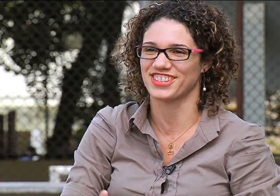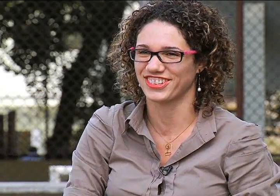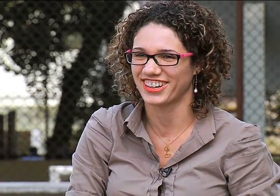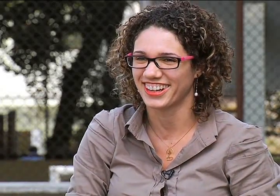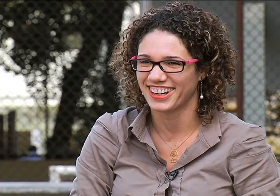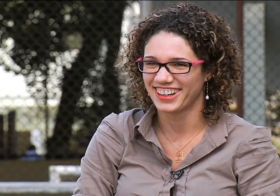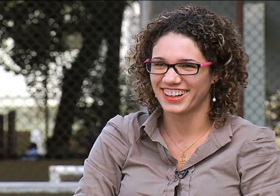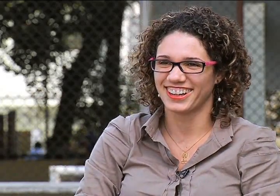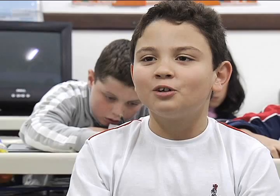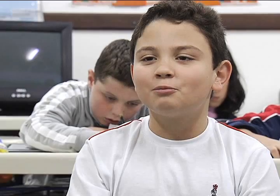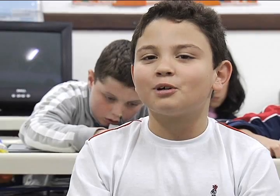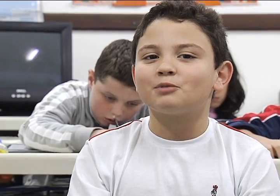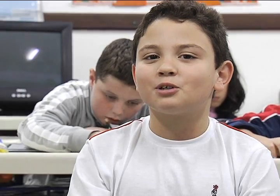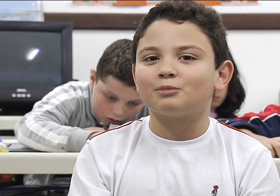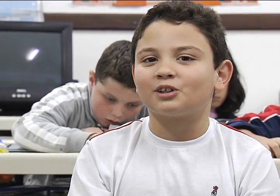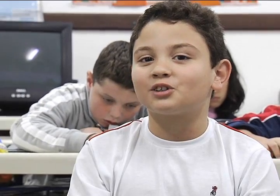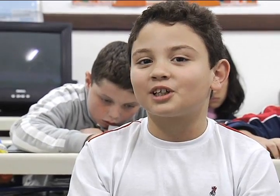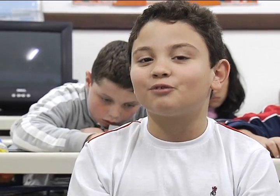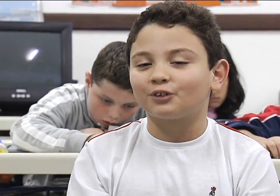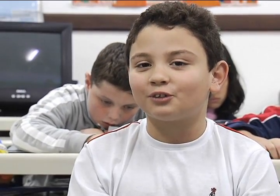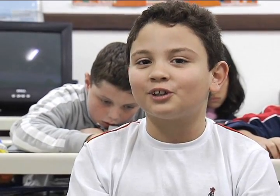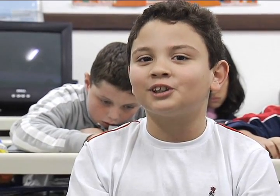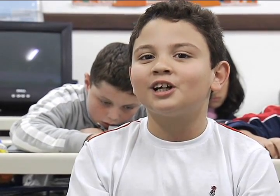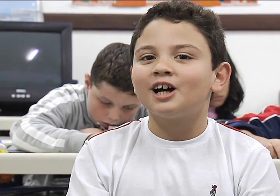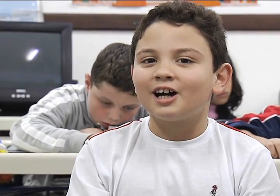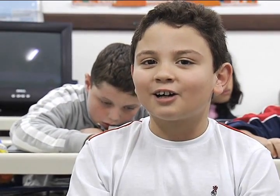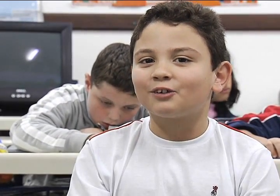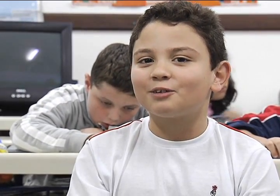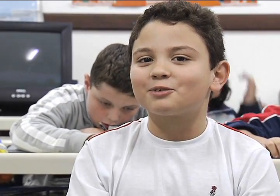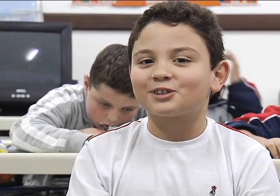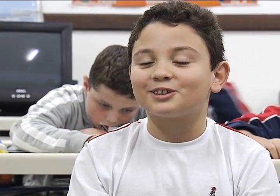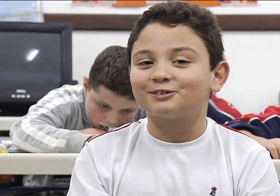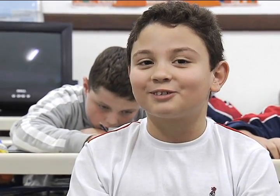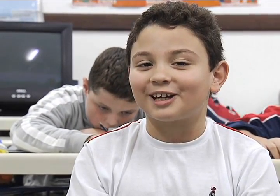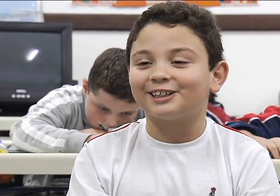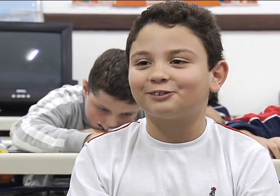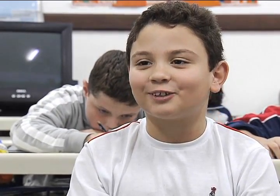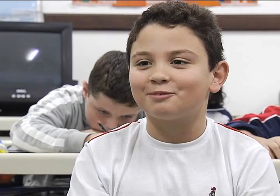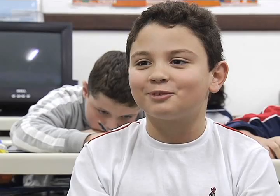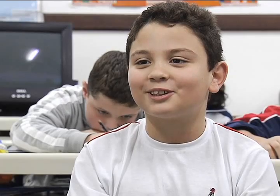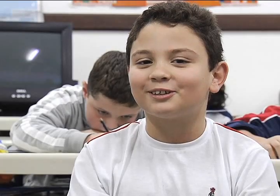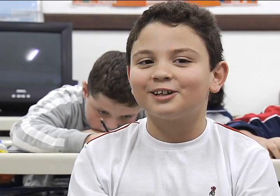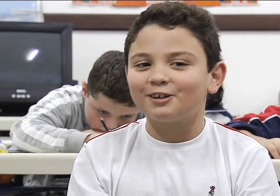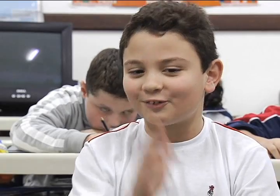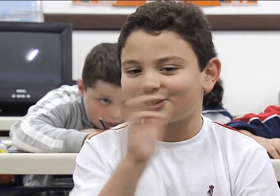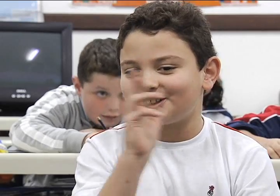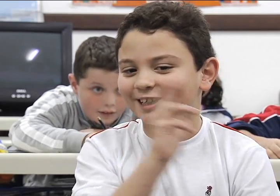professora. O meu amigo Matheus, que ele faltou hoje. Quando a professora não quer que a gente fale muito, eu faço sinais